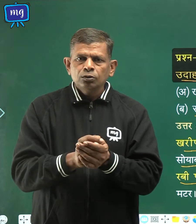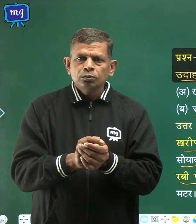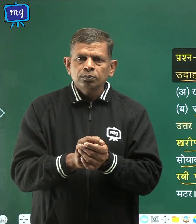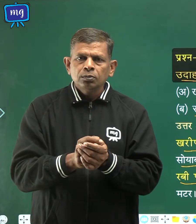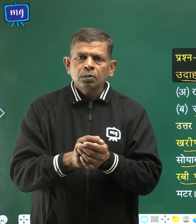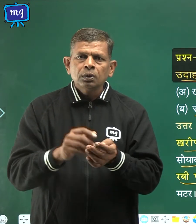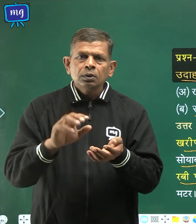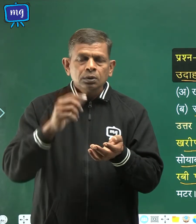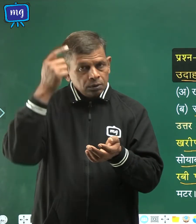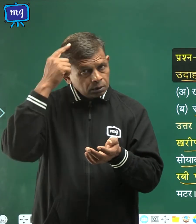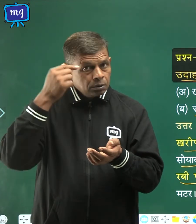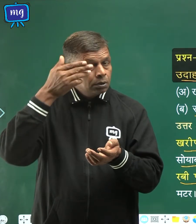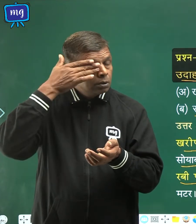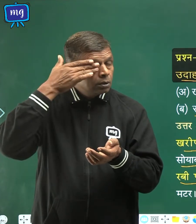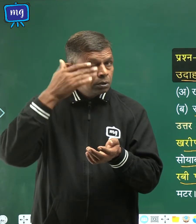सरसों